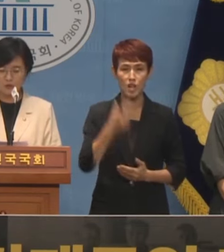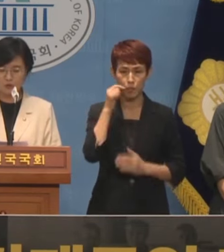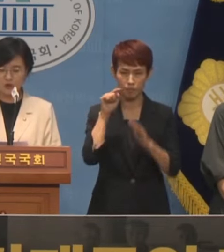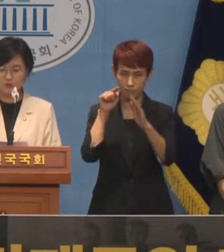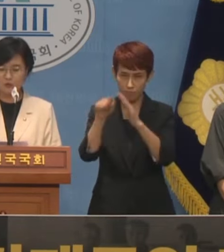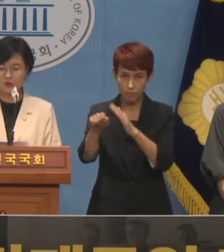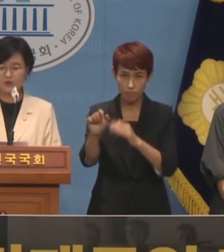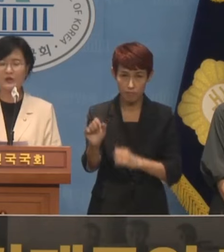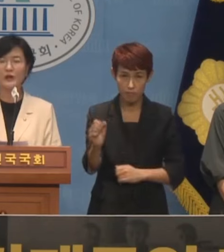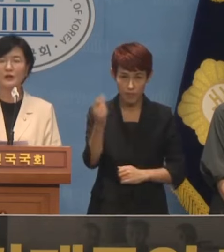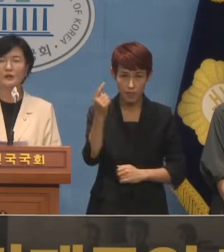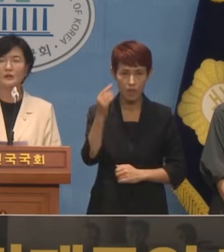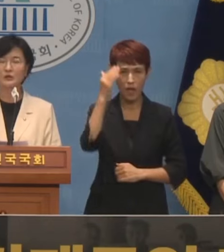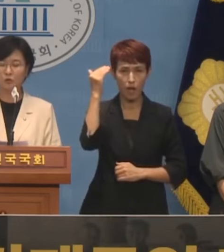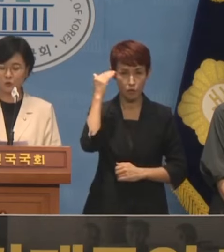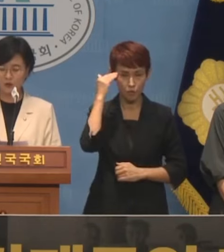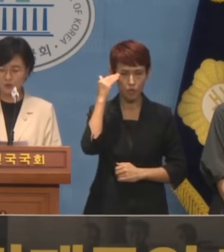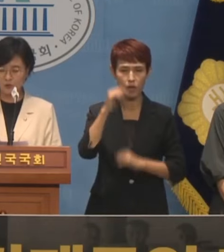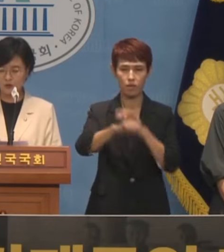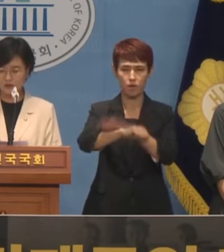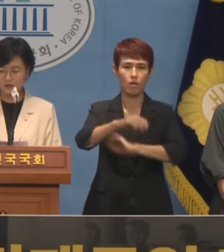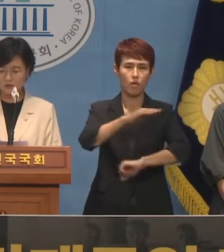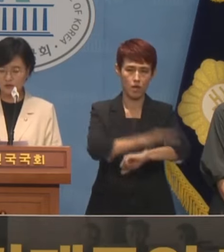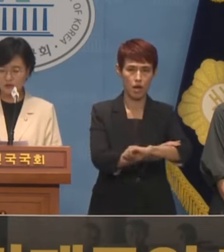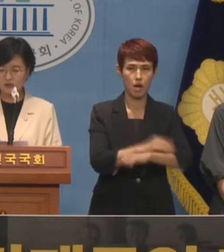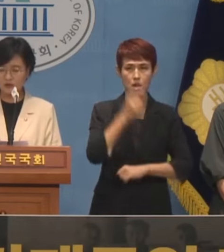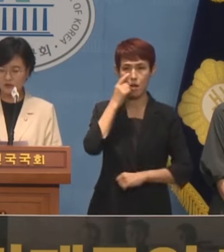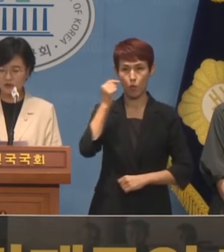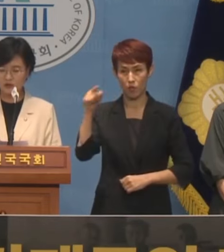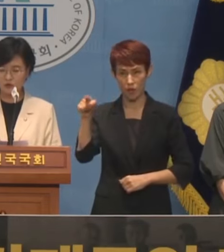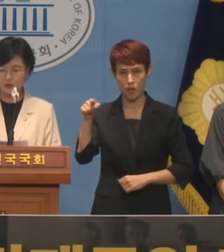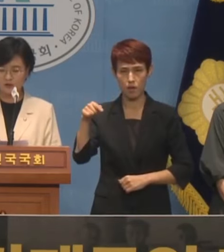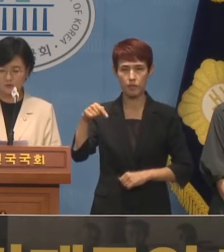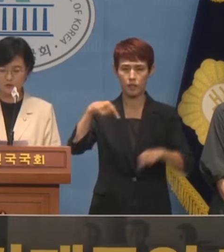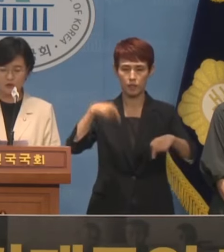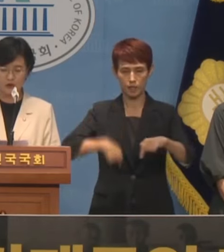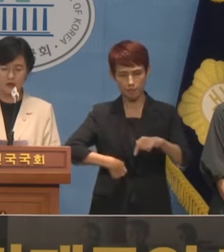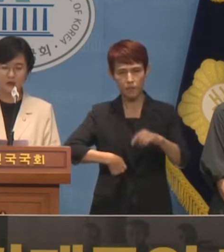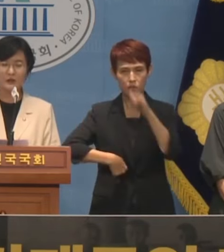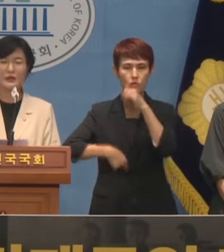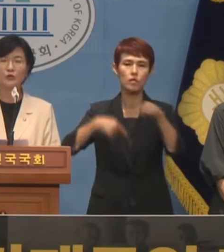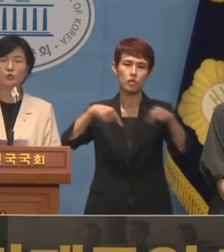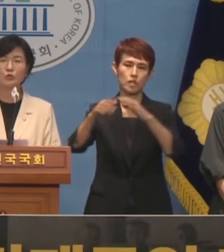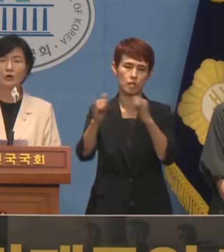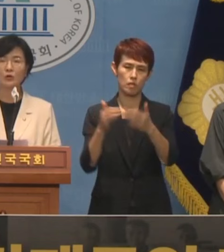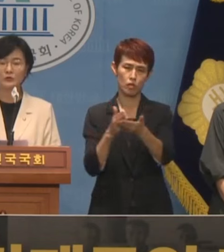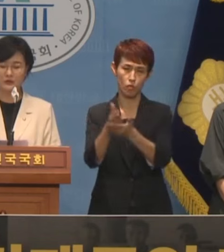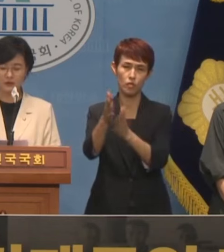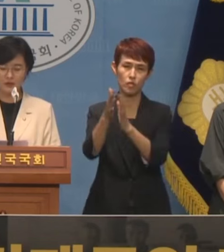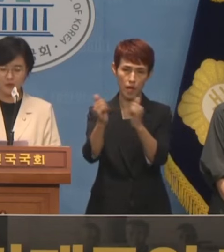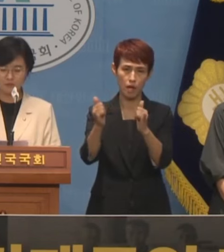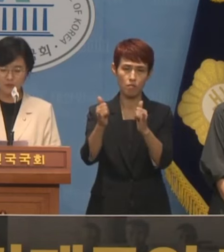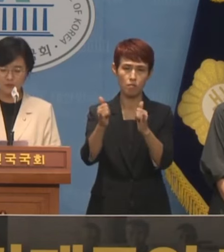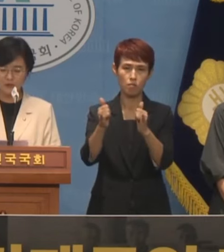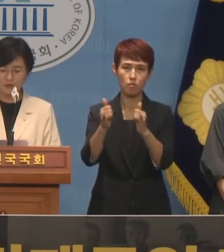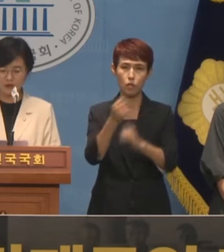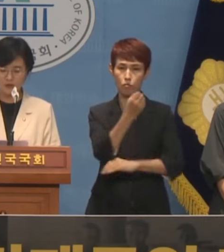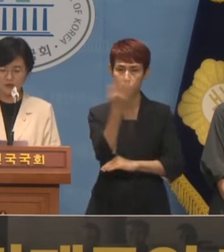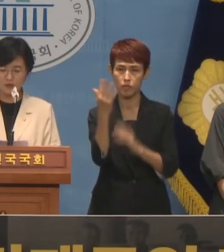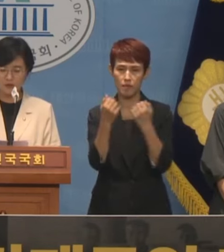계기로 대한민국의 여야 그리고 일본의 양심적인 정치인과 전문가 양국 언론인들이